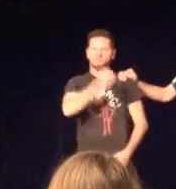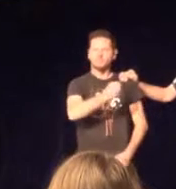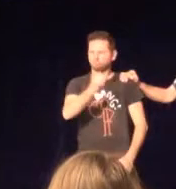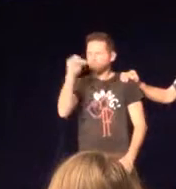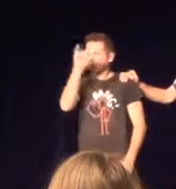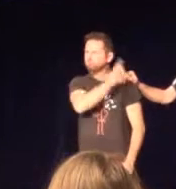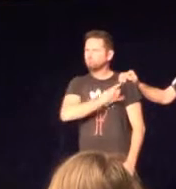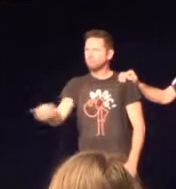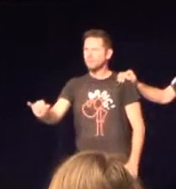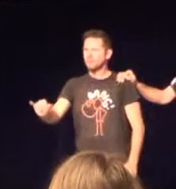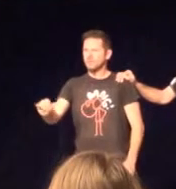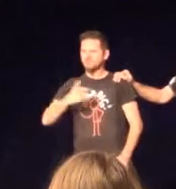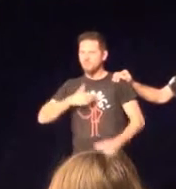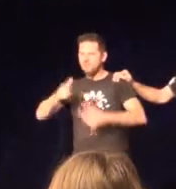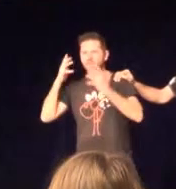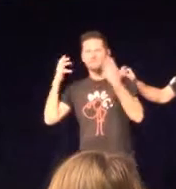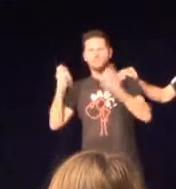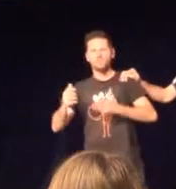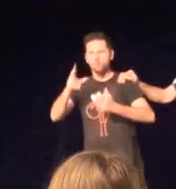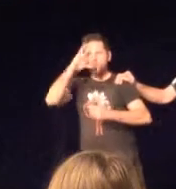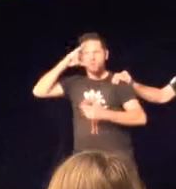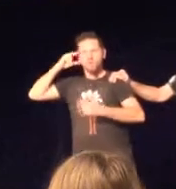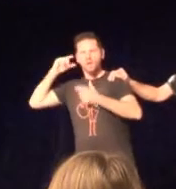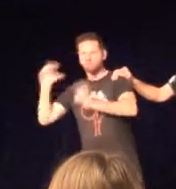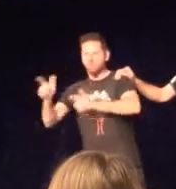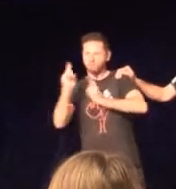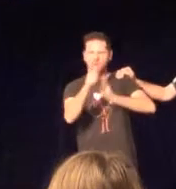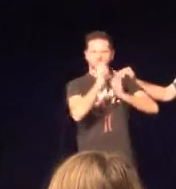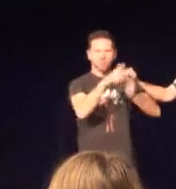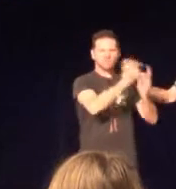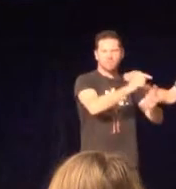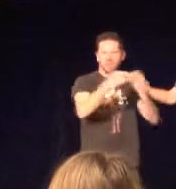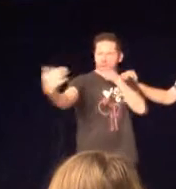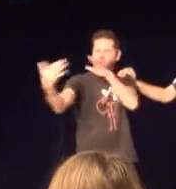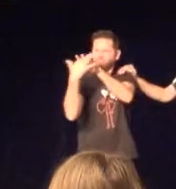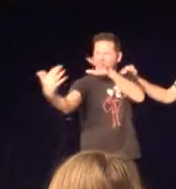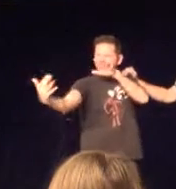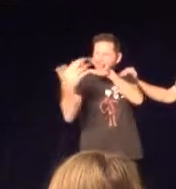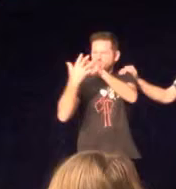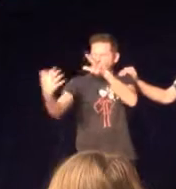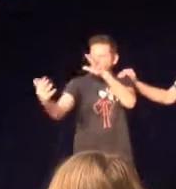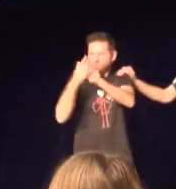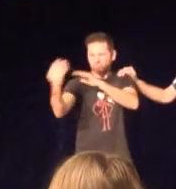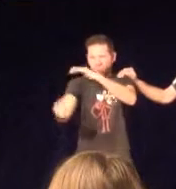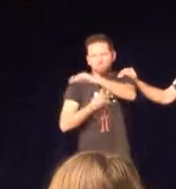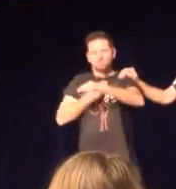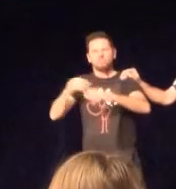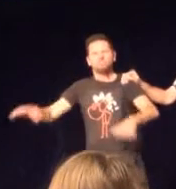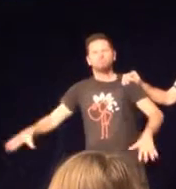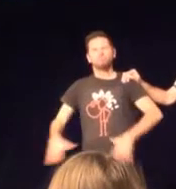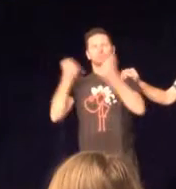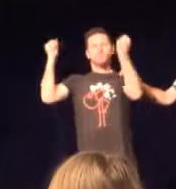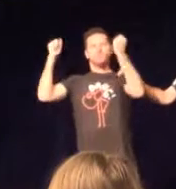partisan d'une guérilla humaine, d'un choix salvateur qui ne nous mettrait pas en demeure.